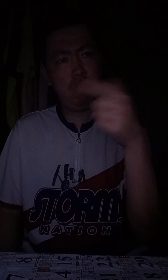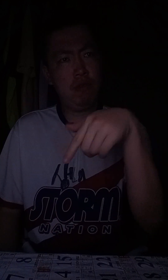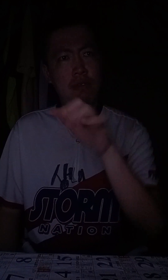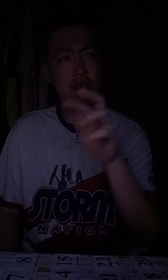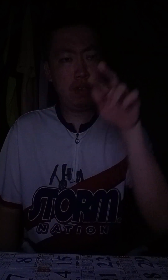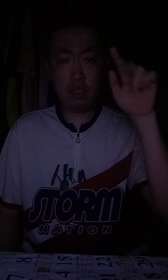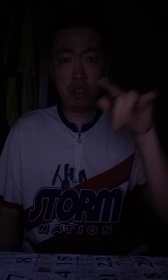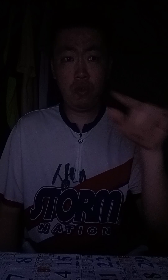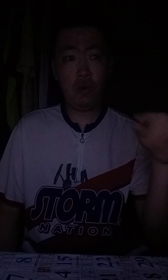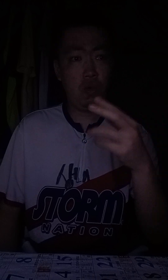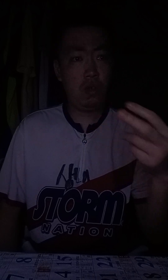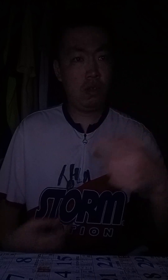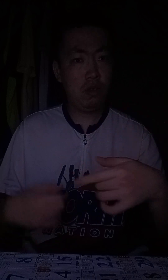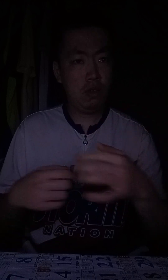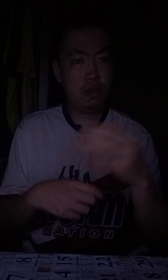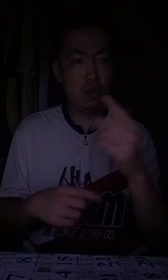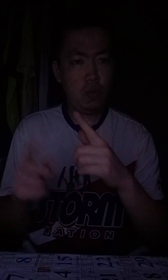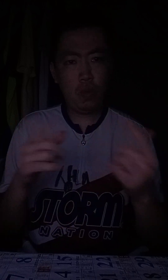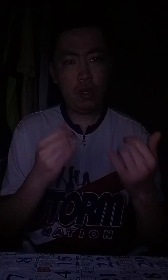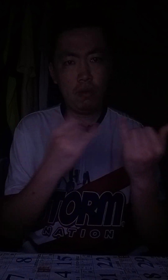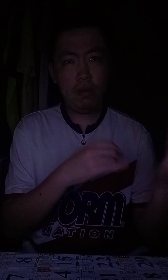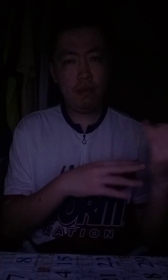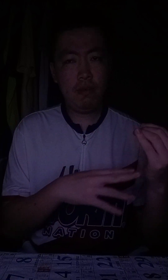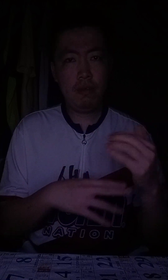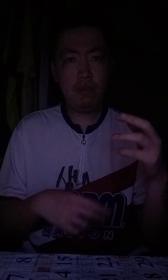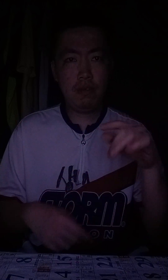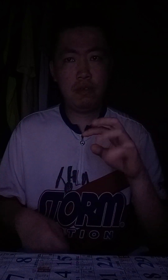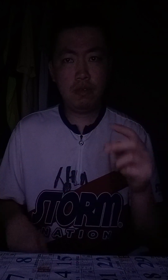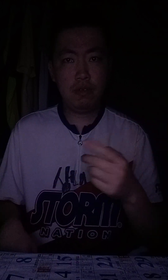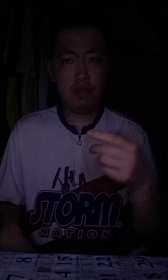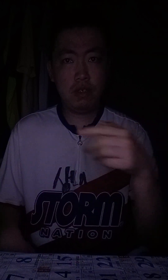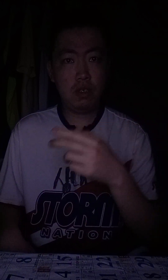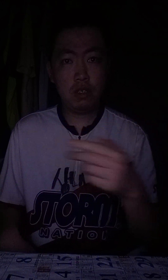강릉시가 강원도 최초로 도입했습니다. 환경 오염을 막는